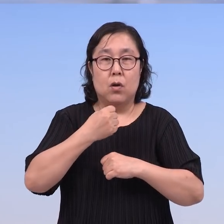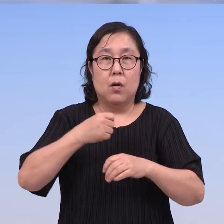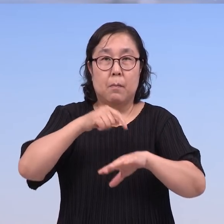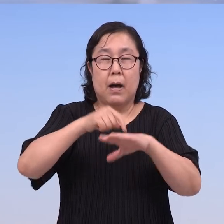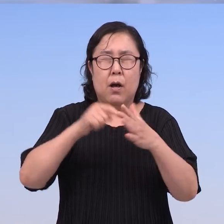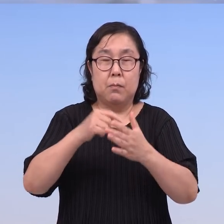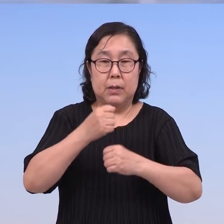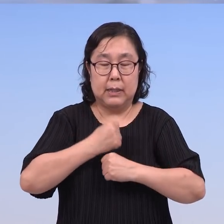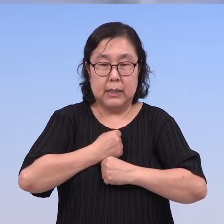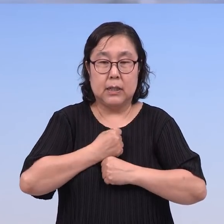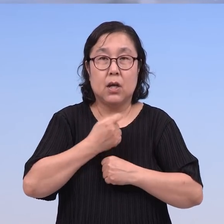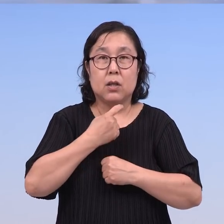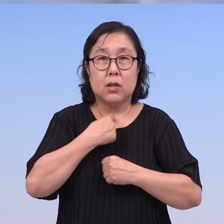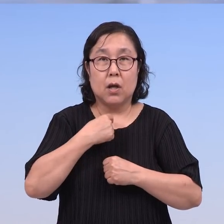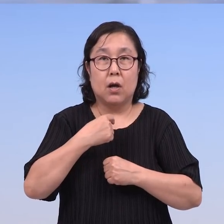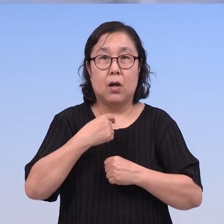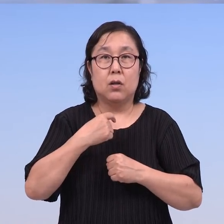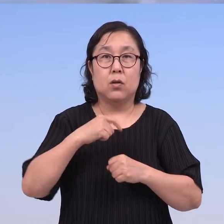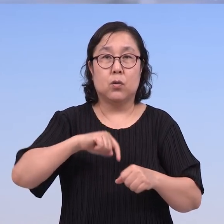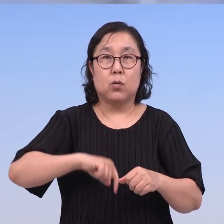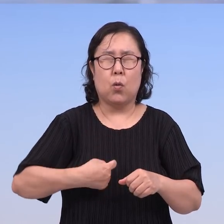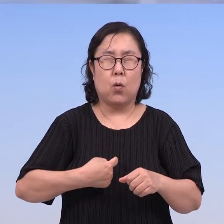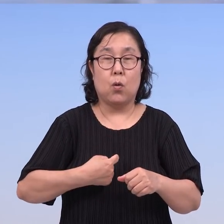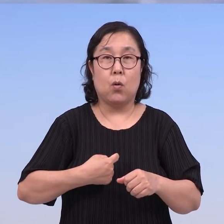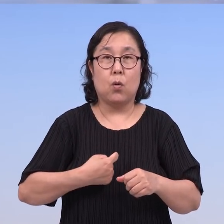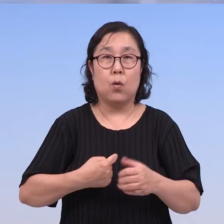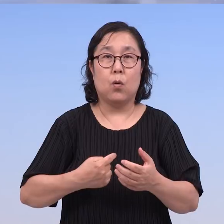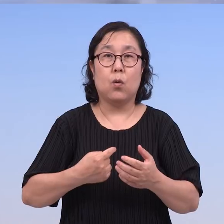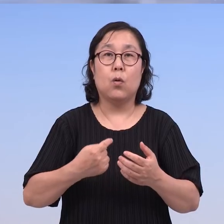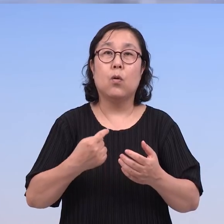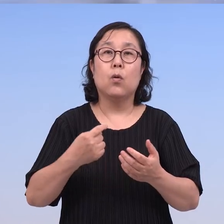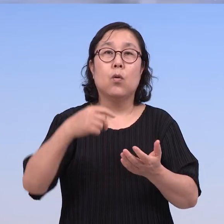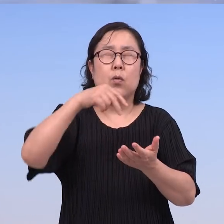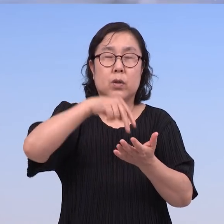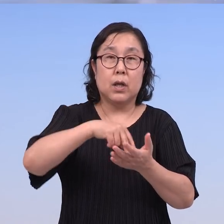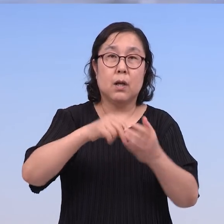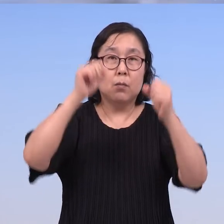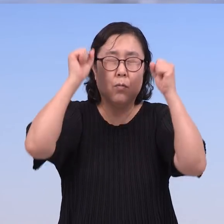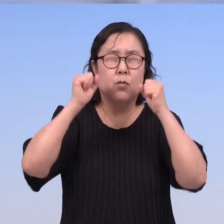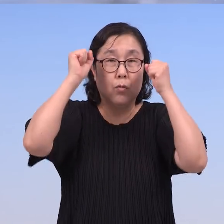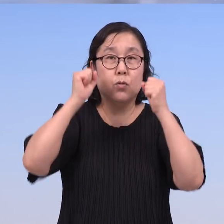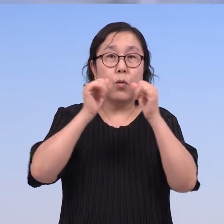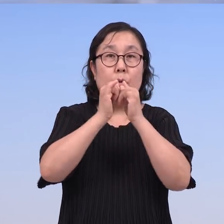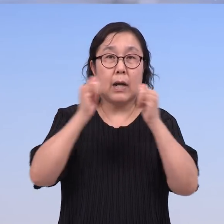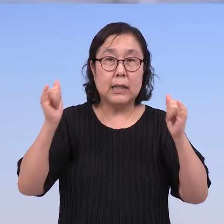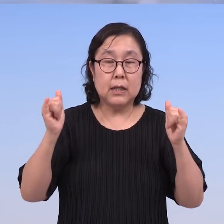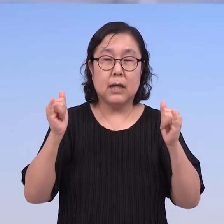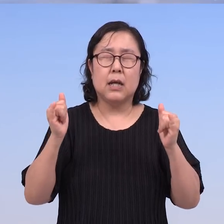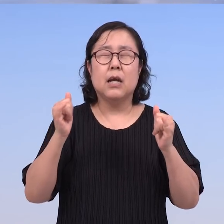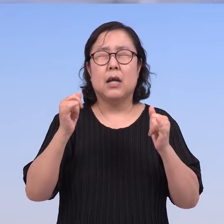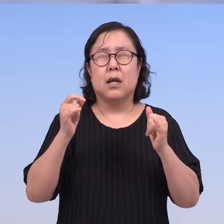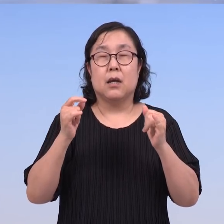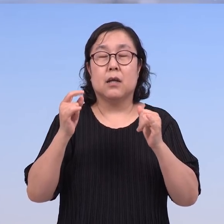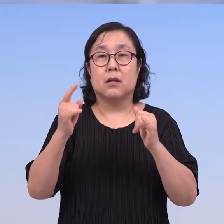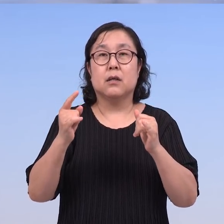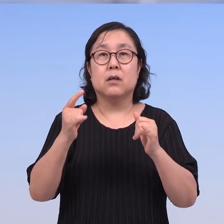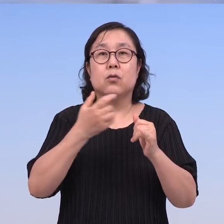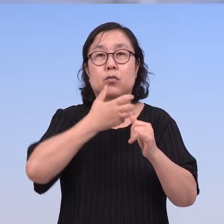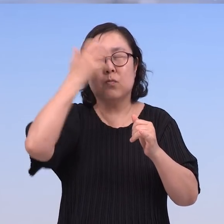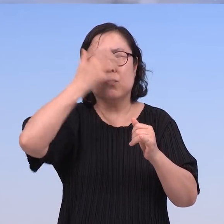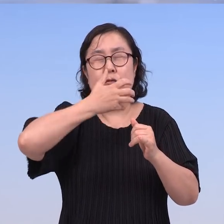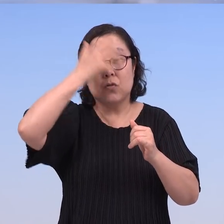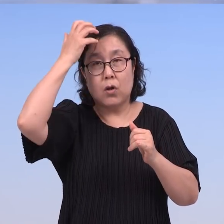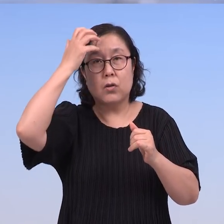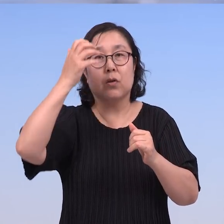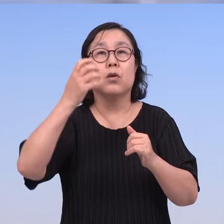독립가들이 오늘에 이르기까지 그 후손들이 그 영광을 받아 누리는 그 자리를 꿈꾸면서 달려왔듯이,